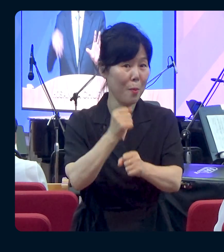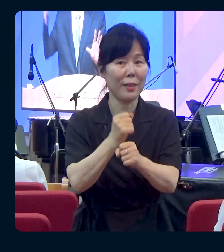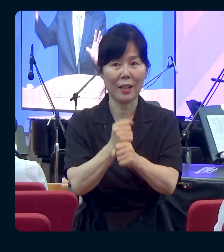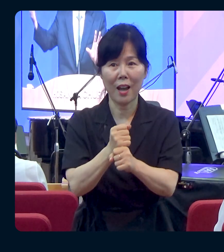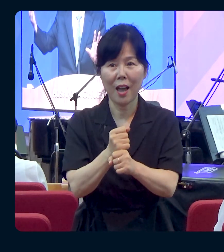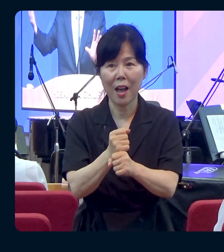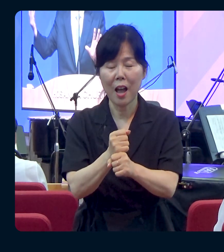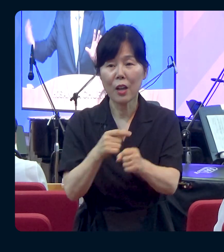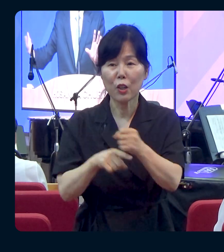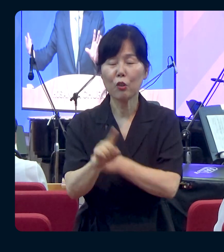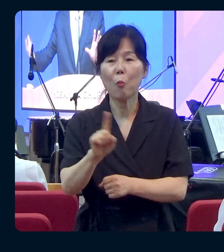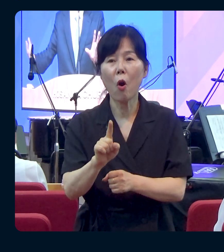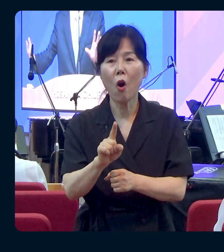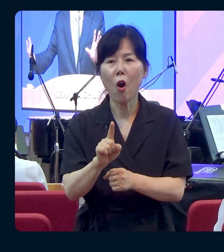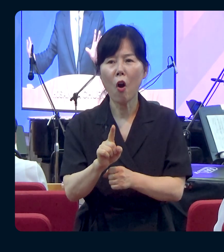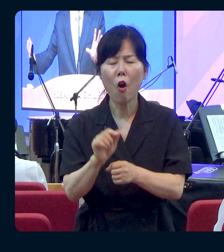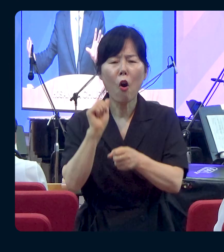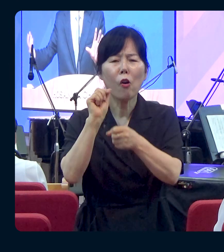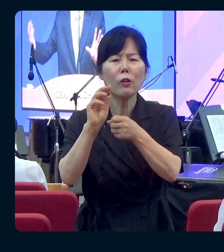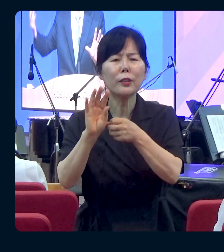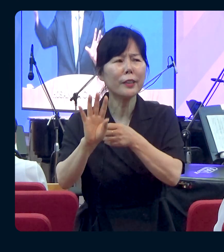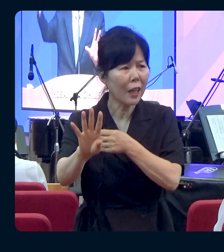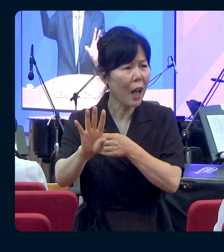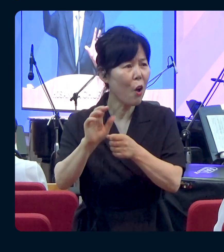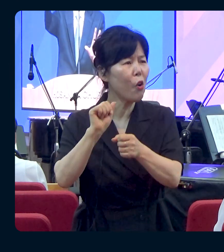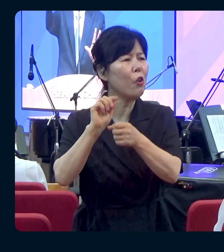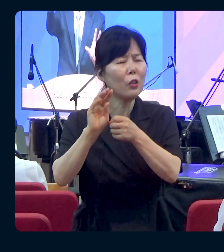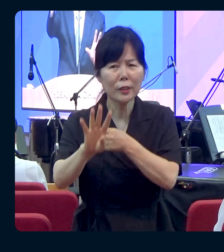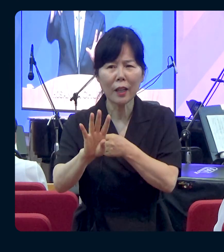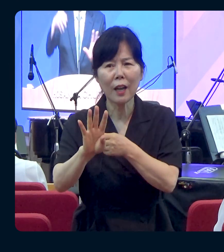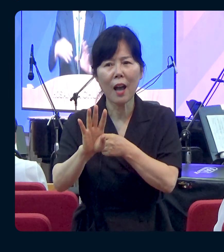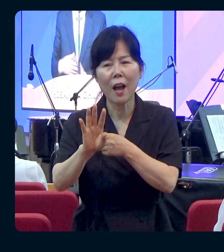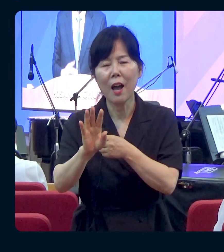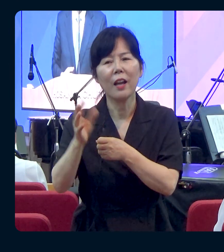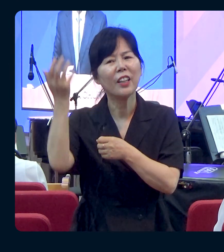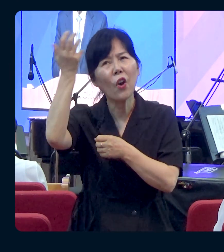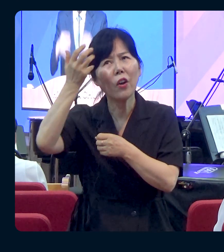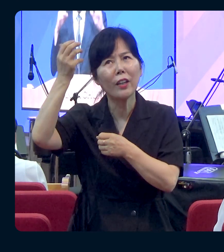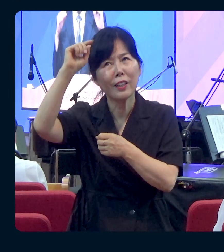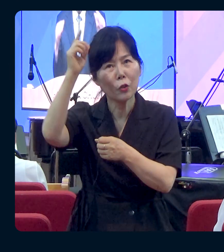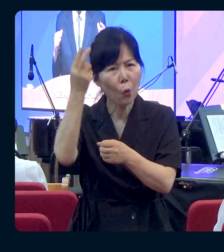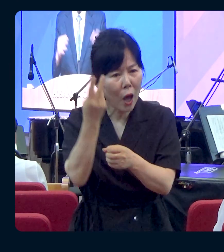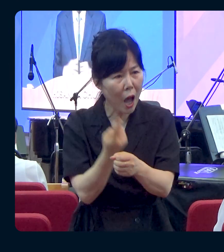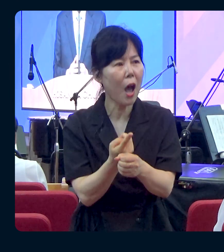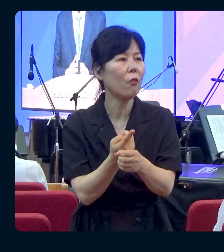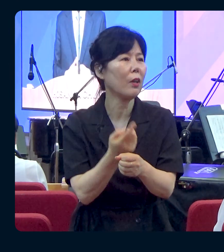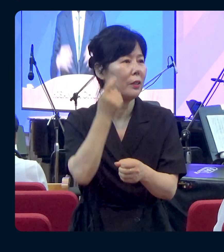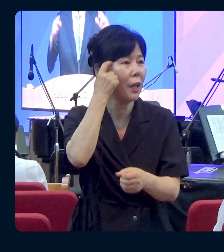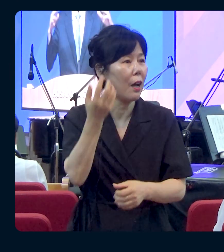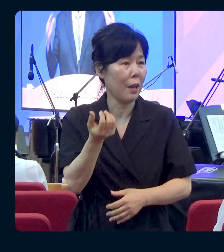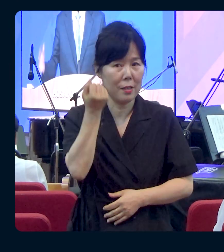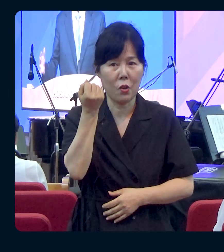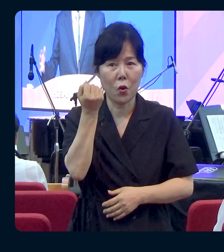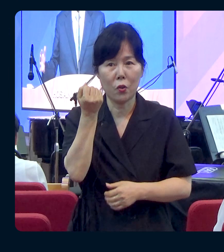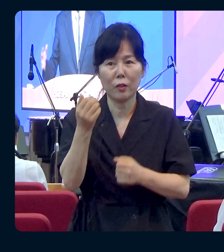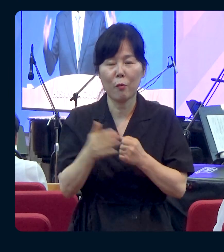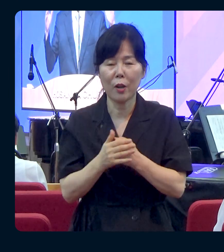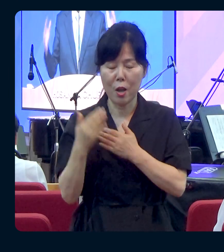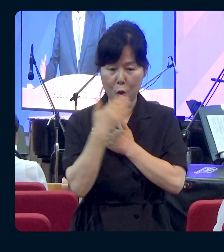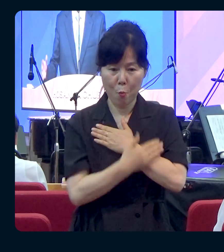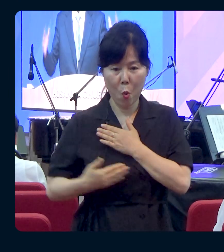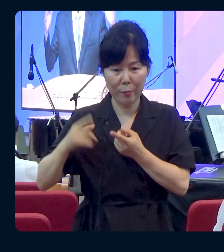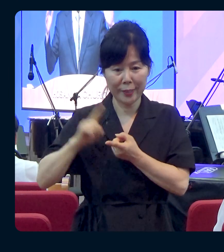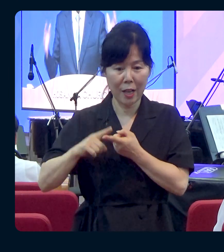언젠가 먼 훗날 그 영혼이 다시 그 몸으로 돌아온다고 믿었기 때문에, 그래서 그 몸을 유지하기